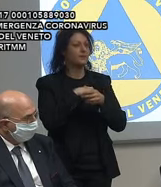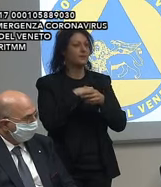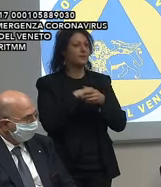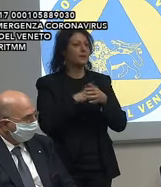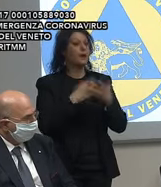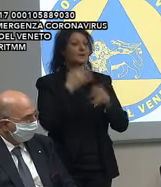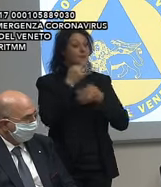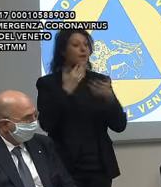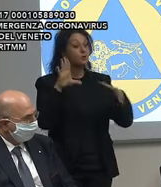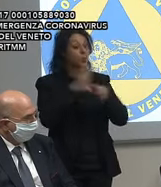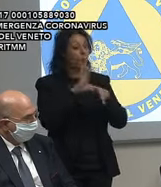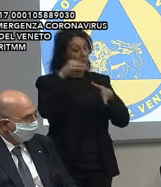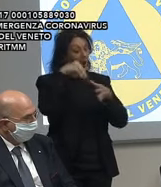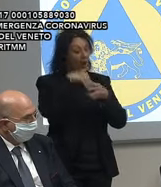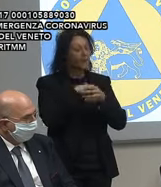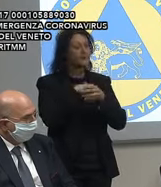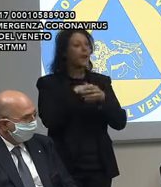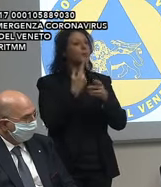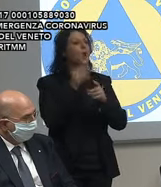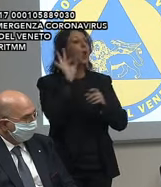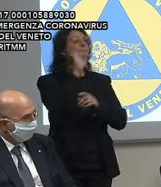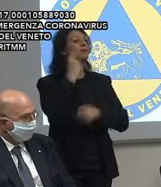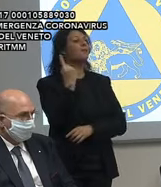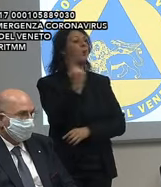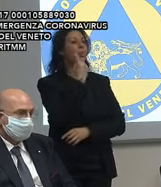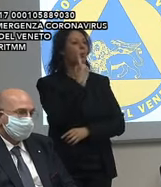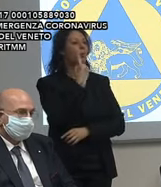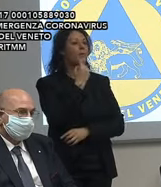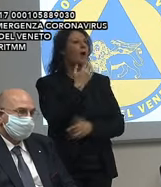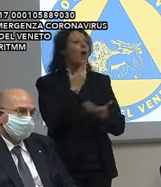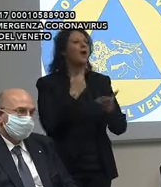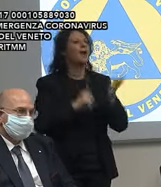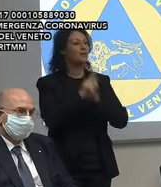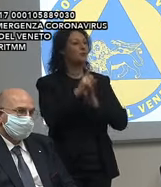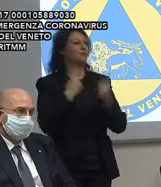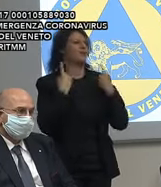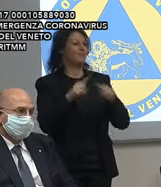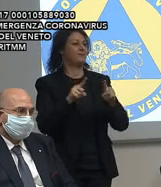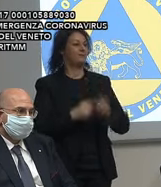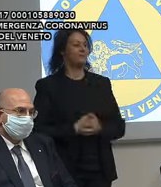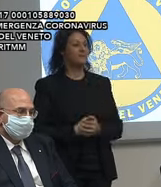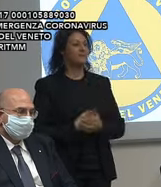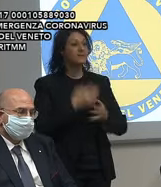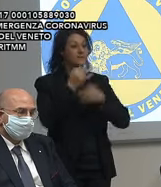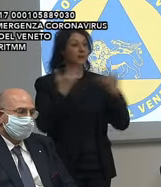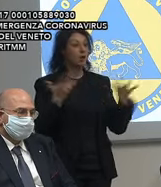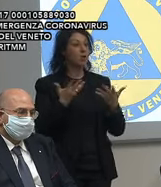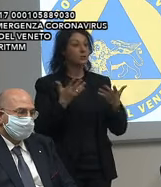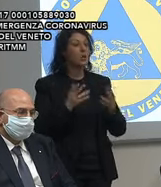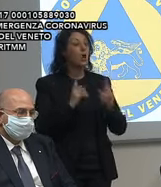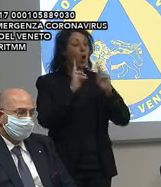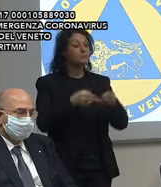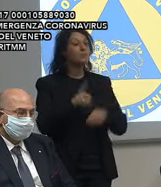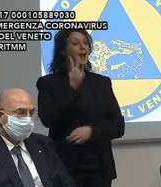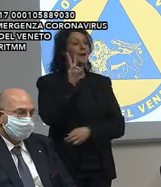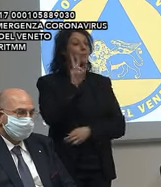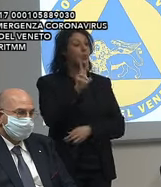si gioca in squadra tirando tutti dalla stessa parte si arrivano a questi risultati. Stiamo parlando di due ospedali da 900 posti